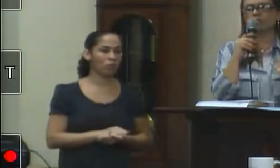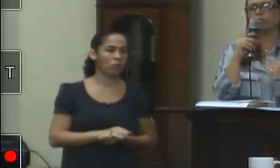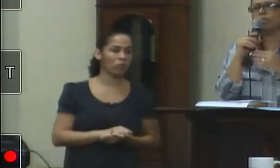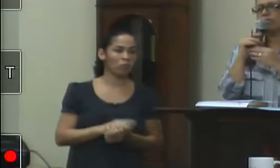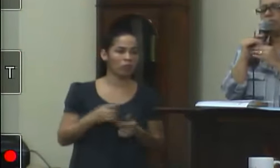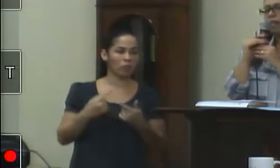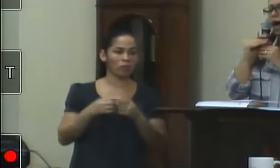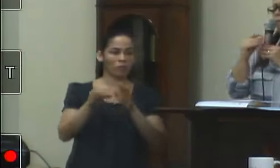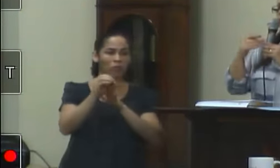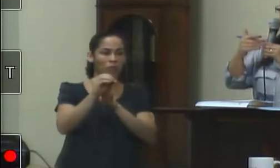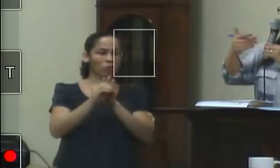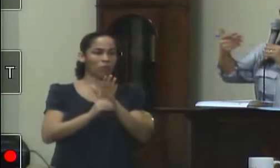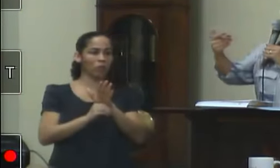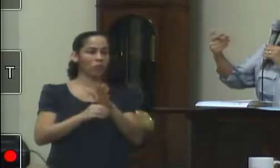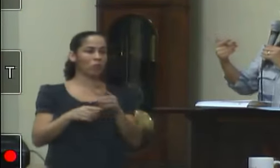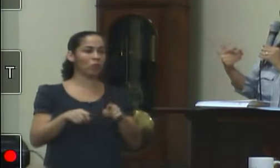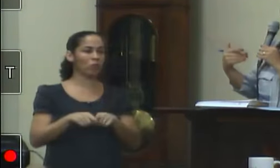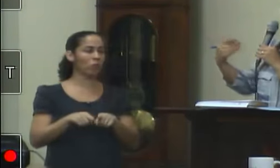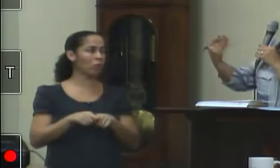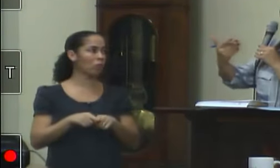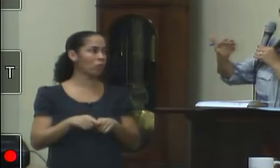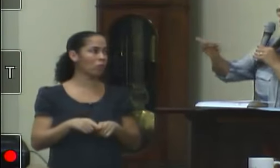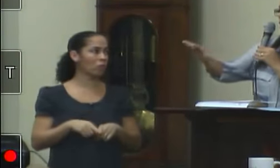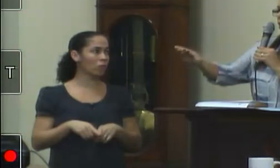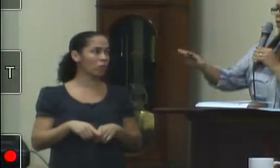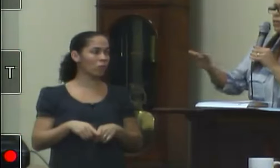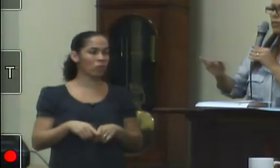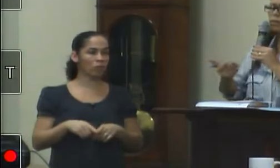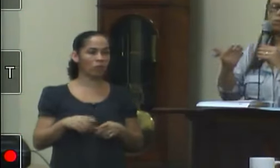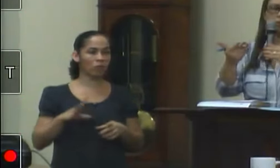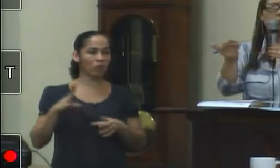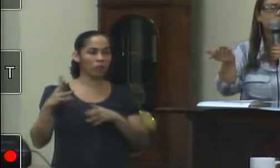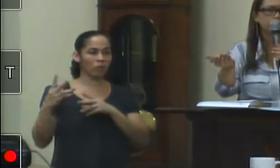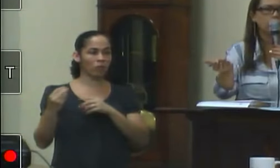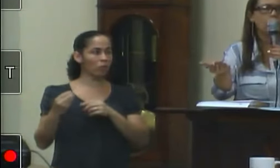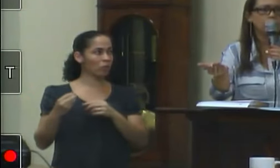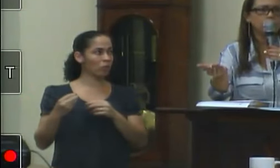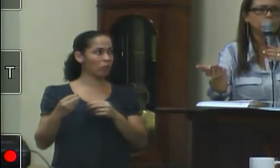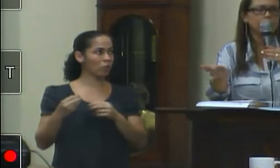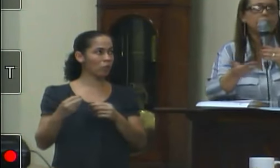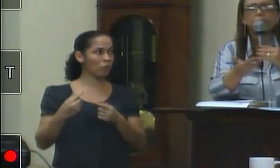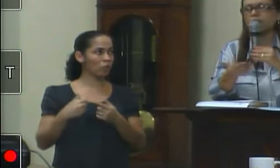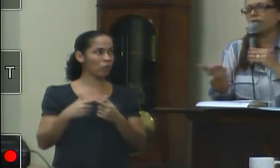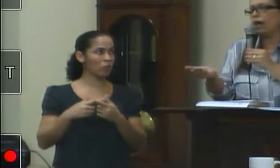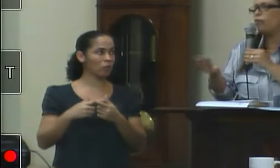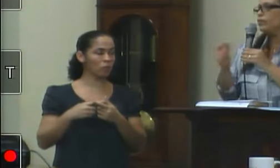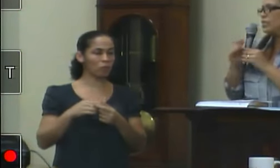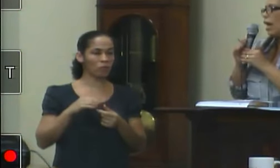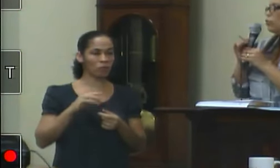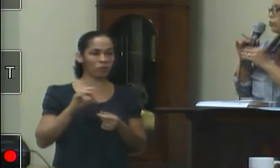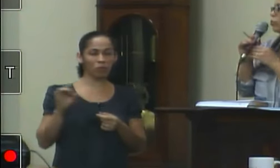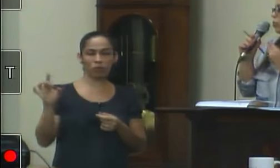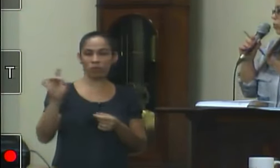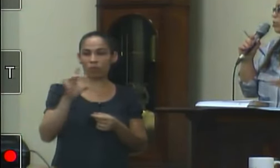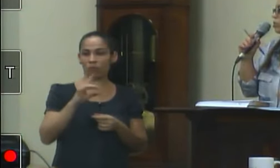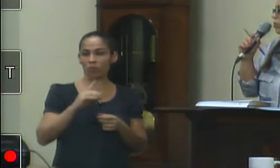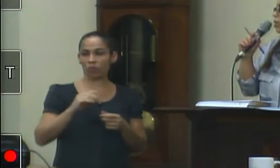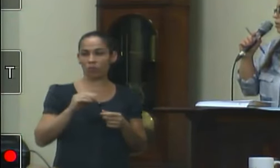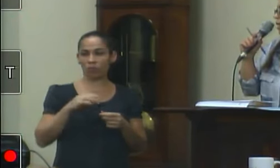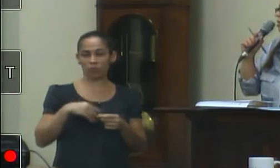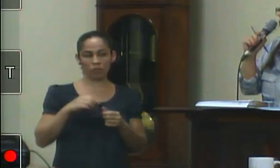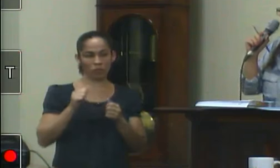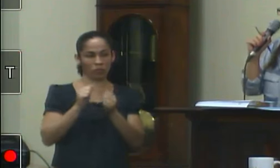solicitando, nós vamos solicitar que a comissão eleja qual membro será o fiscal junto